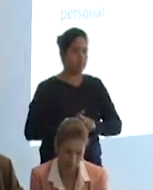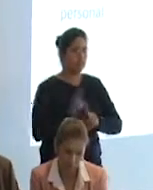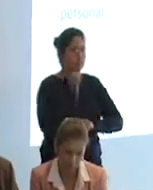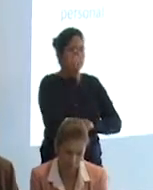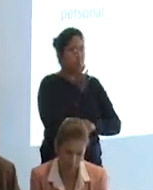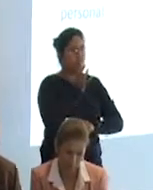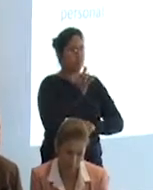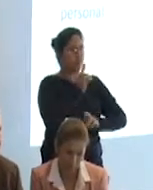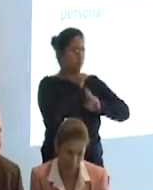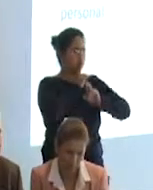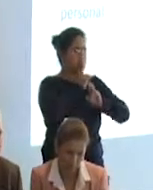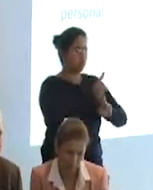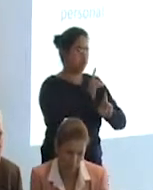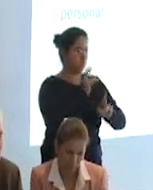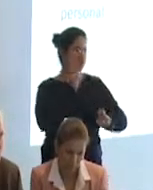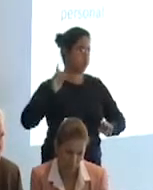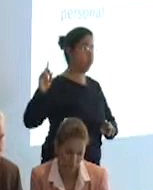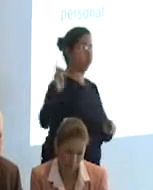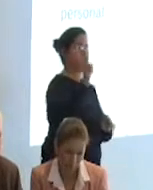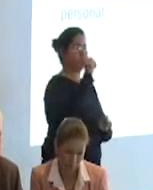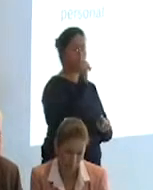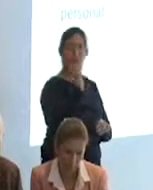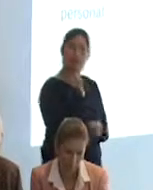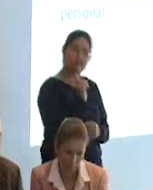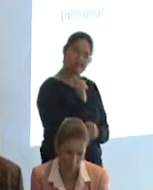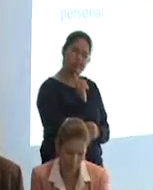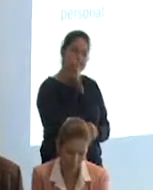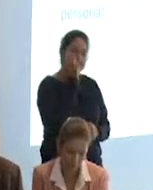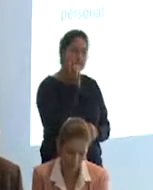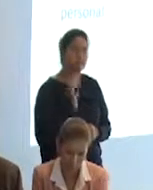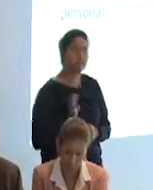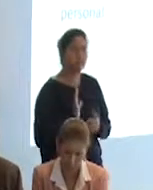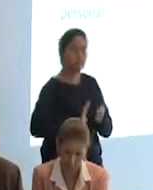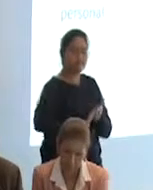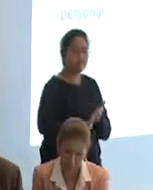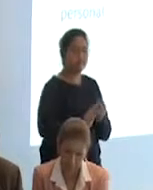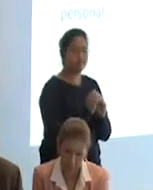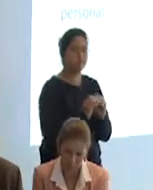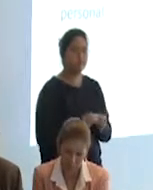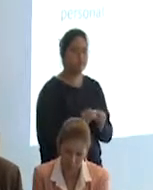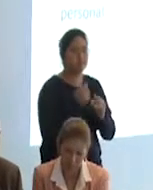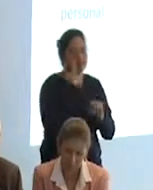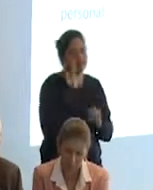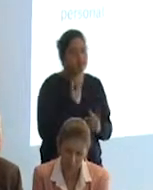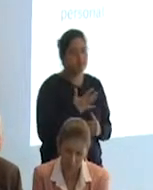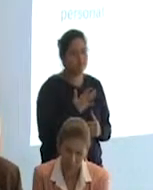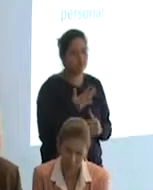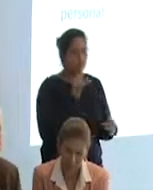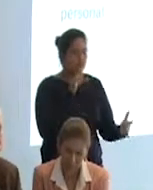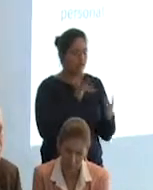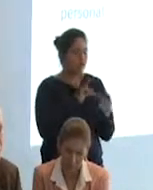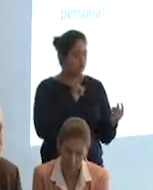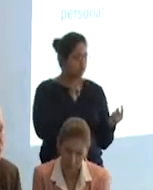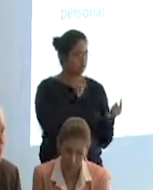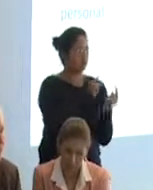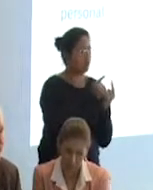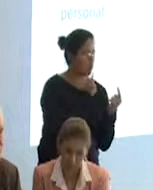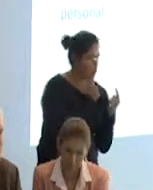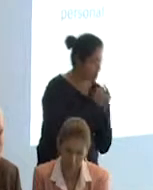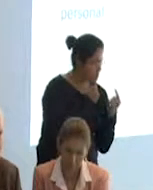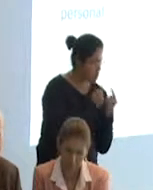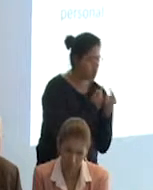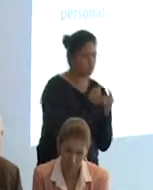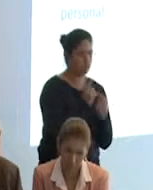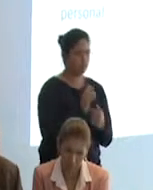no se trate de dar una respuesta universal, sino tal vez la solución puede aparecer en la confrontación, en el